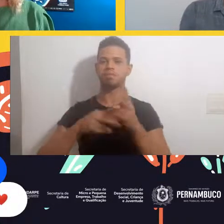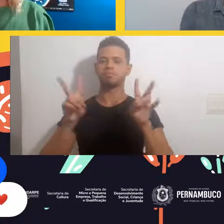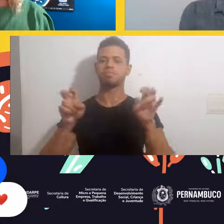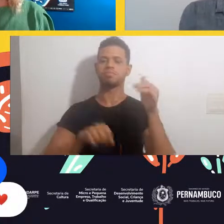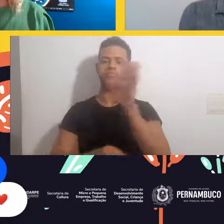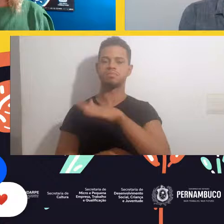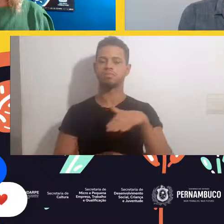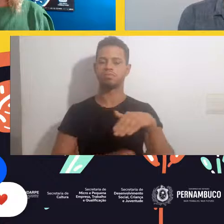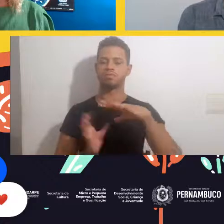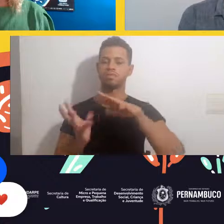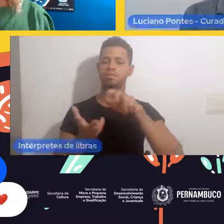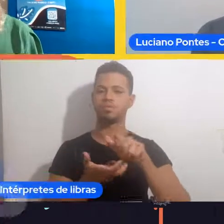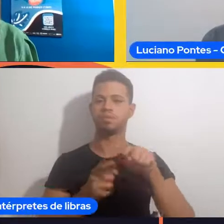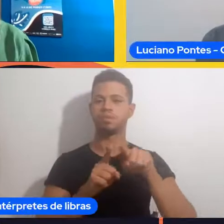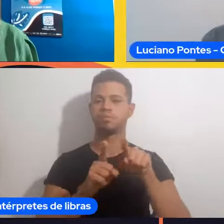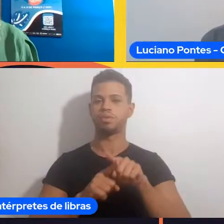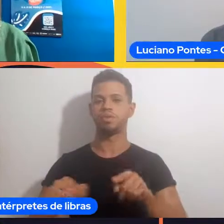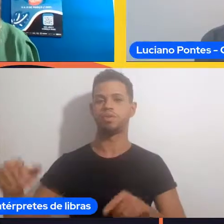mundo e com os adultos.